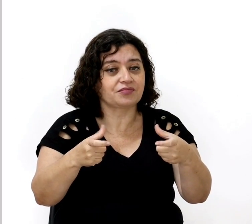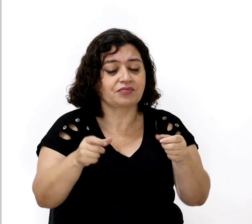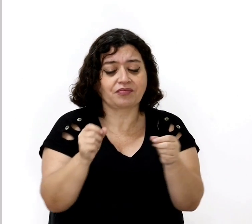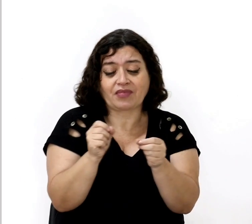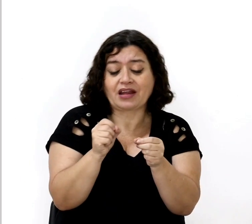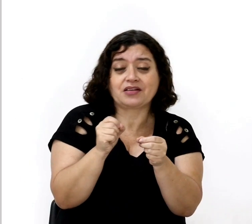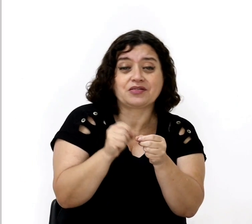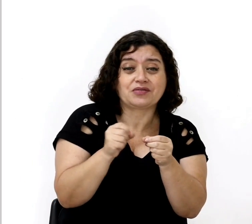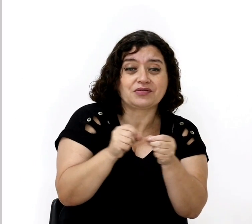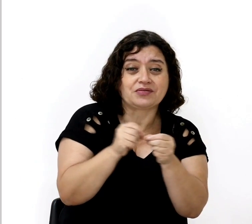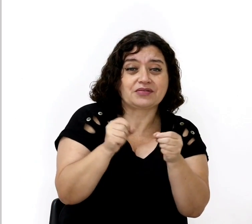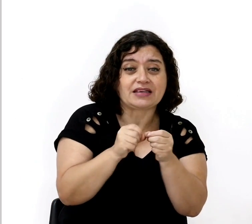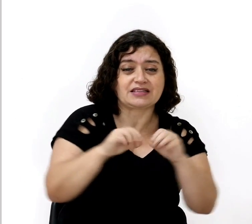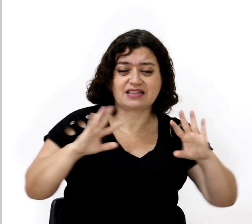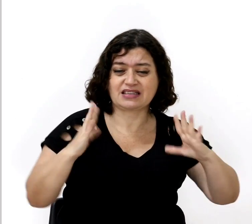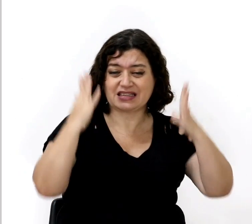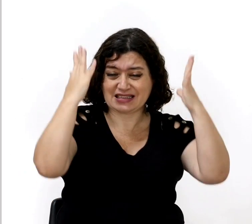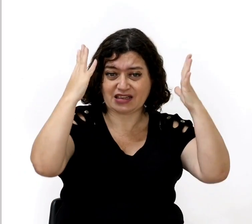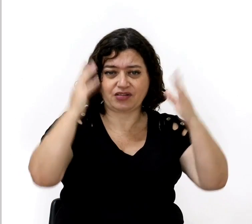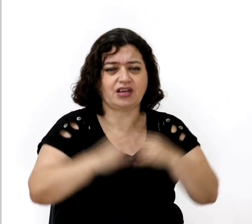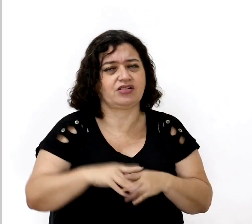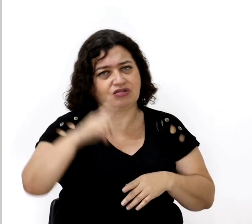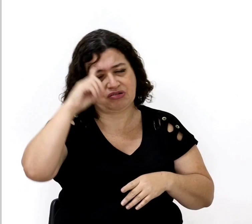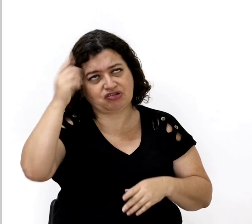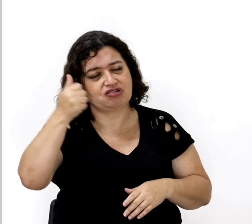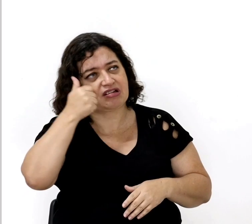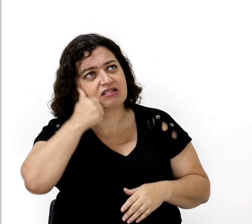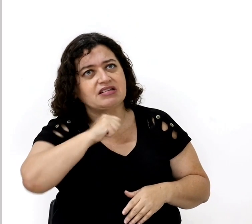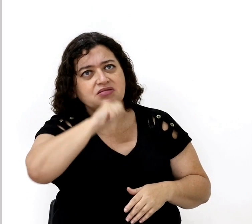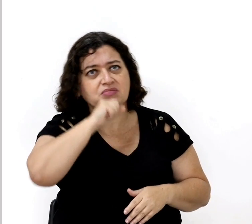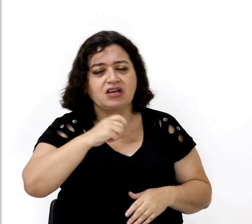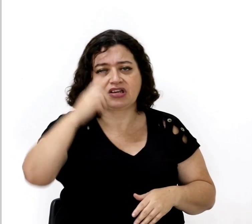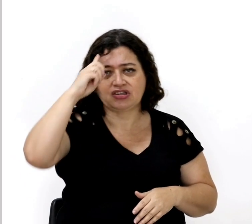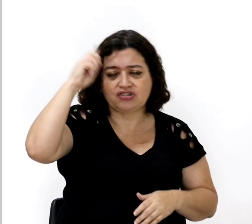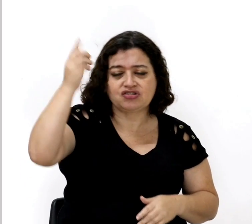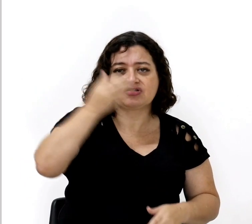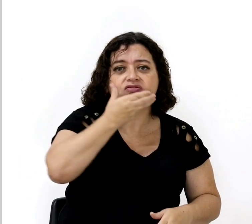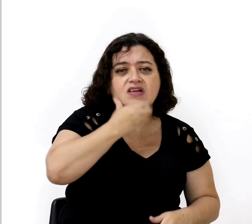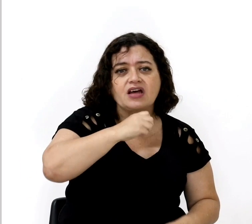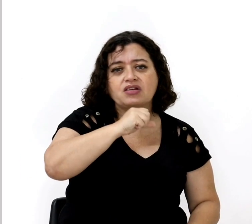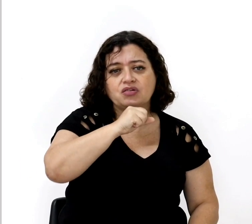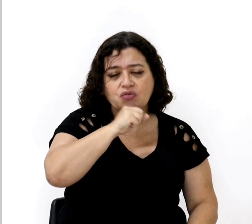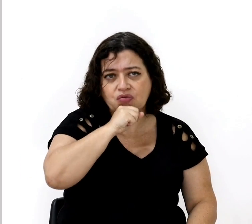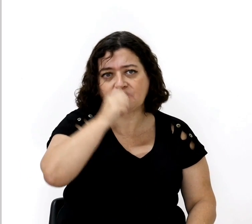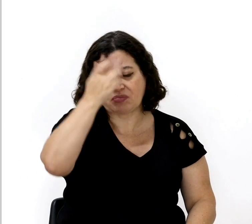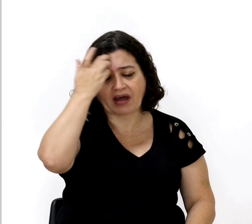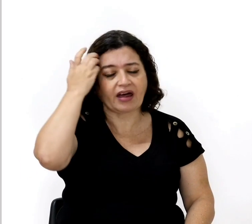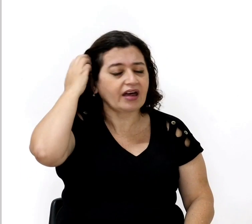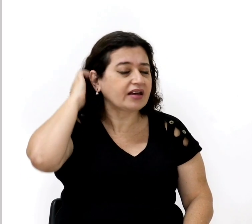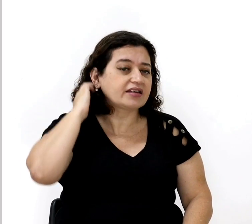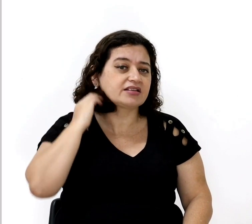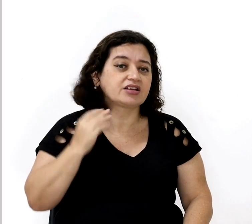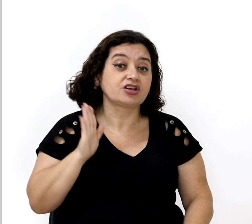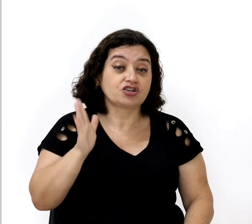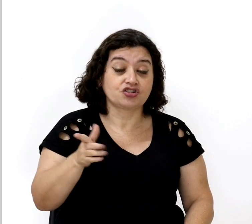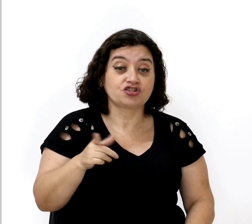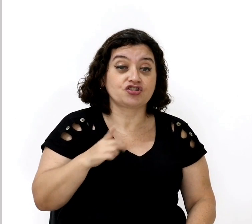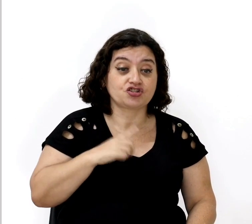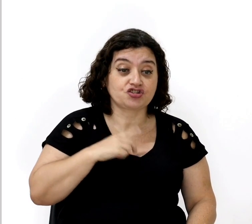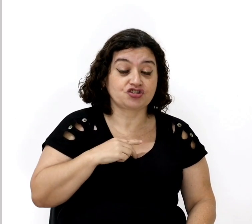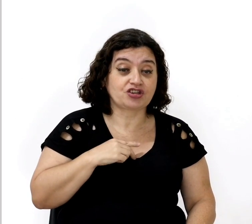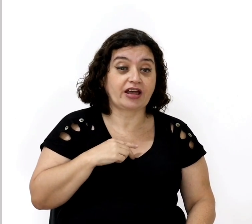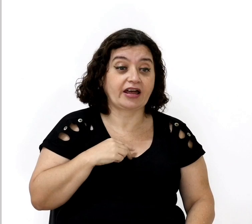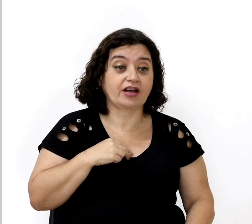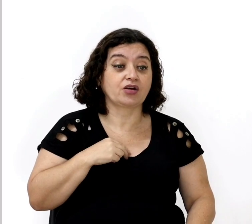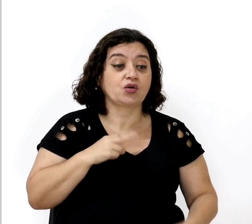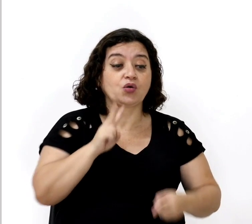de fazer esses eventos, né? O Dia das Mães, Dia dos Pais. Sim. Né? Eu já pastoreei uma igreja que tinha uma atividade muito